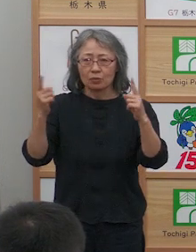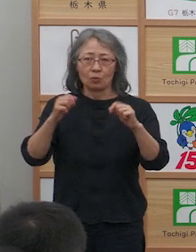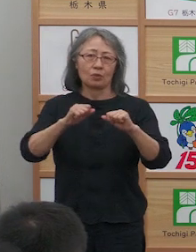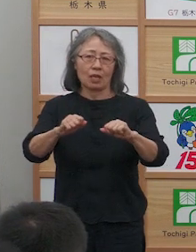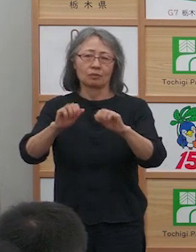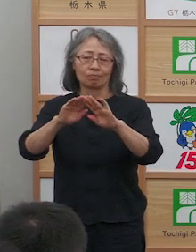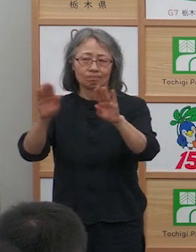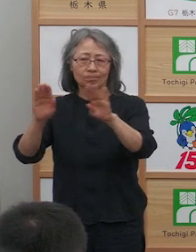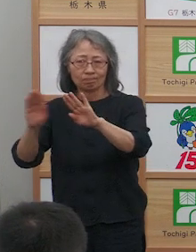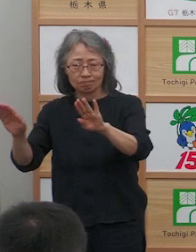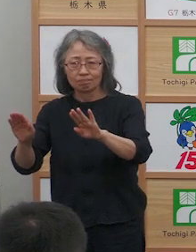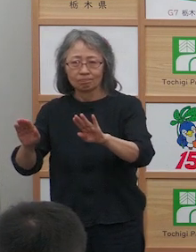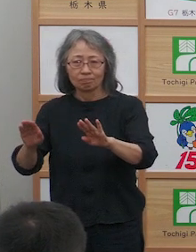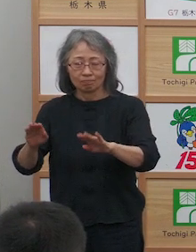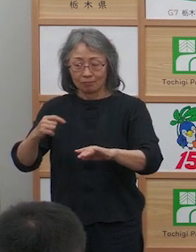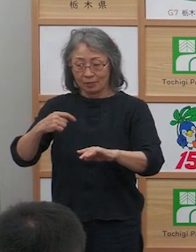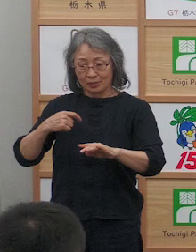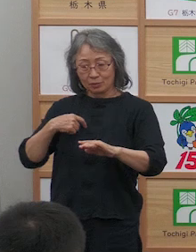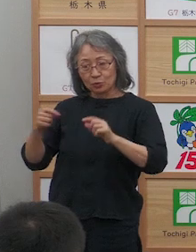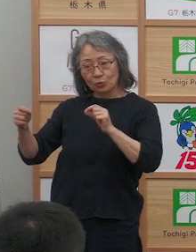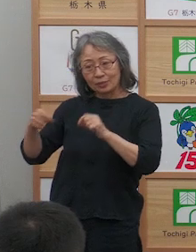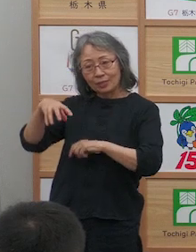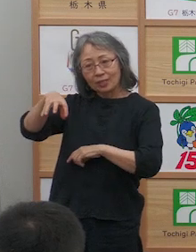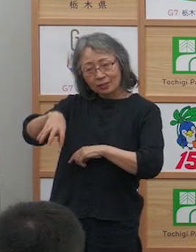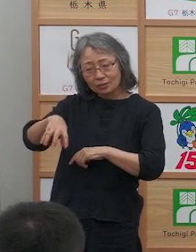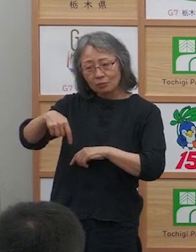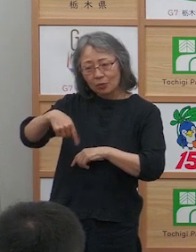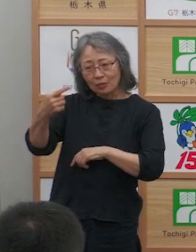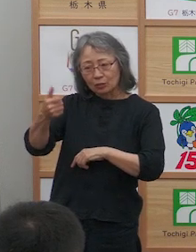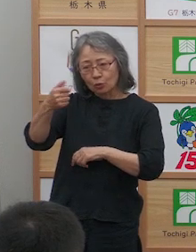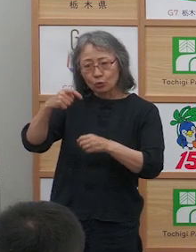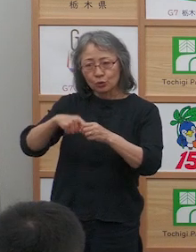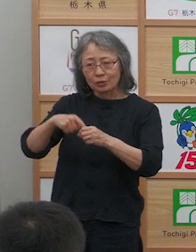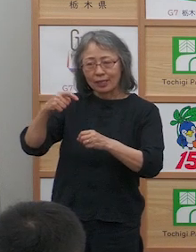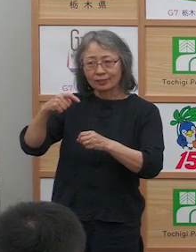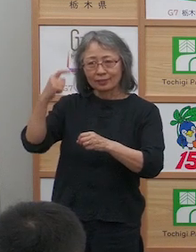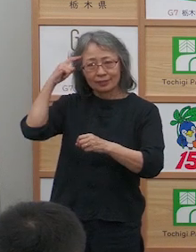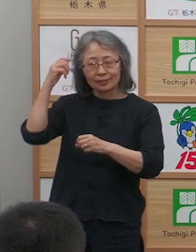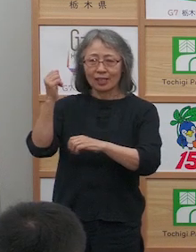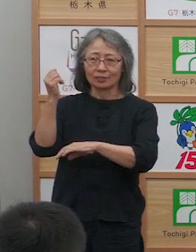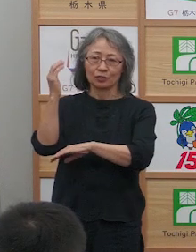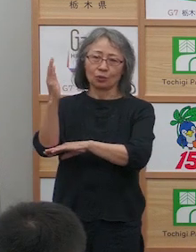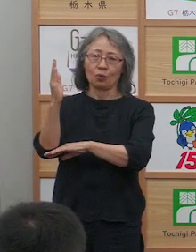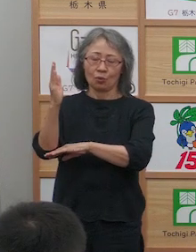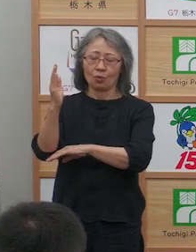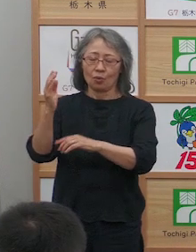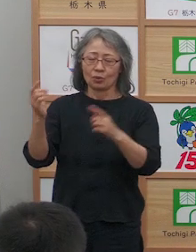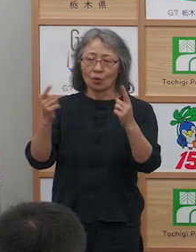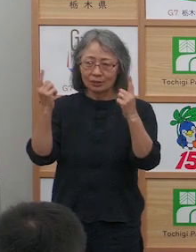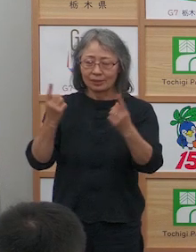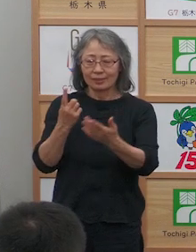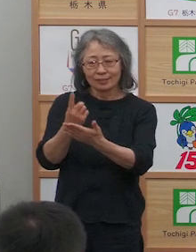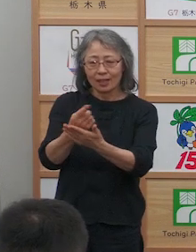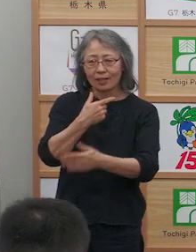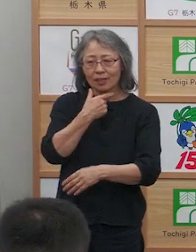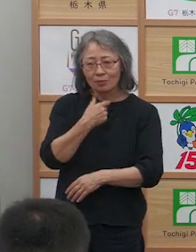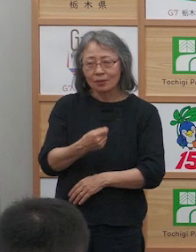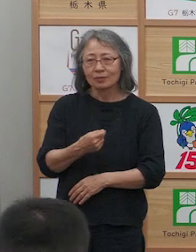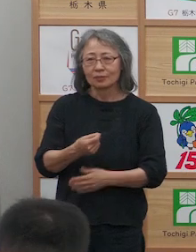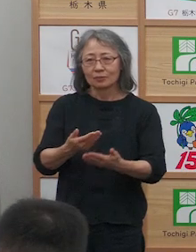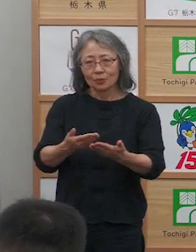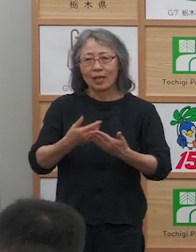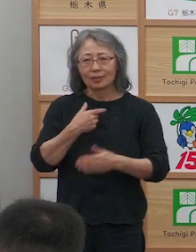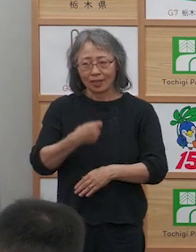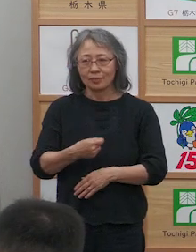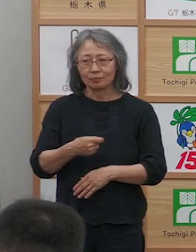ので、身近な地域でも150年記念行事に参加してもらいたいと思います。多